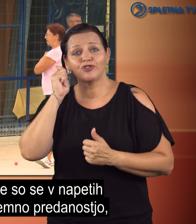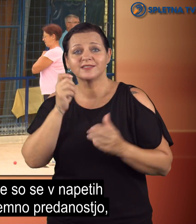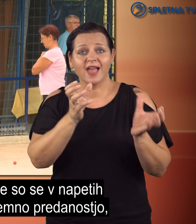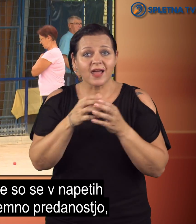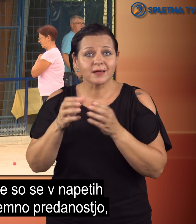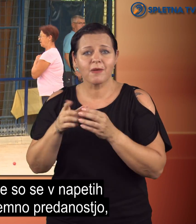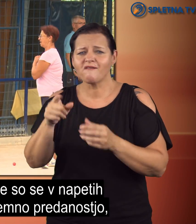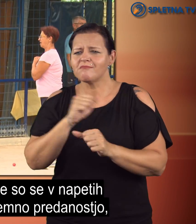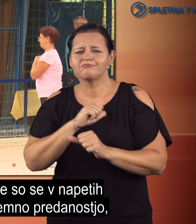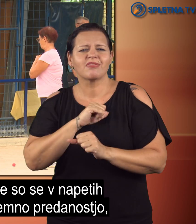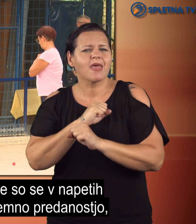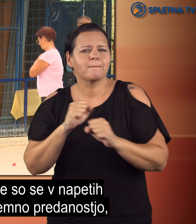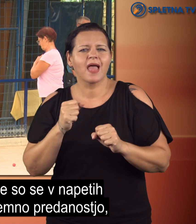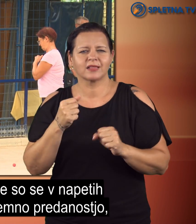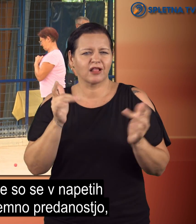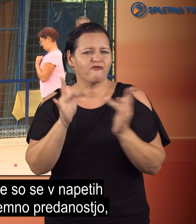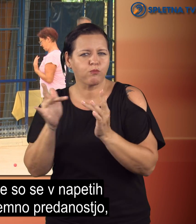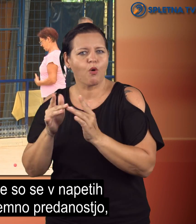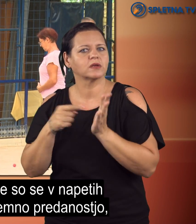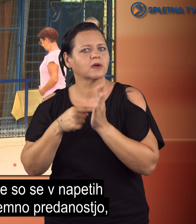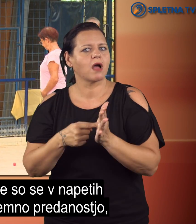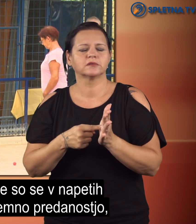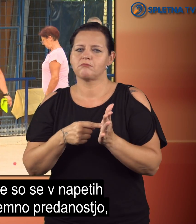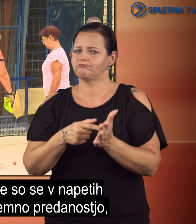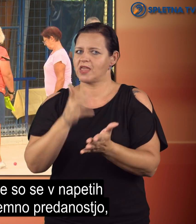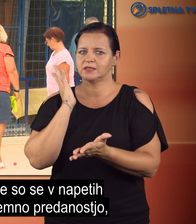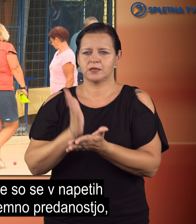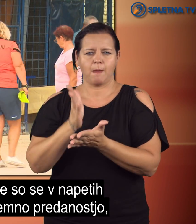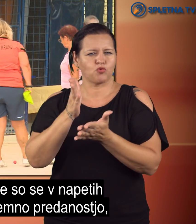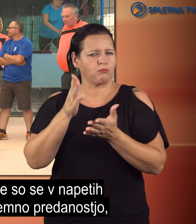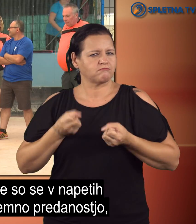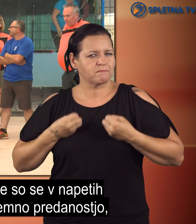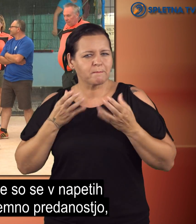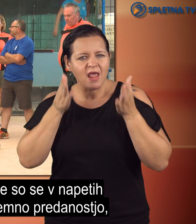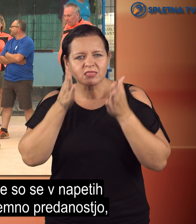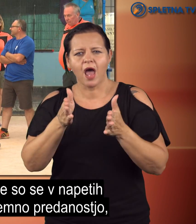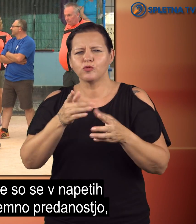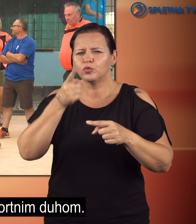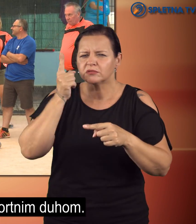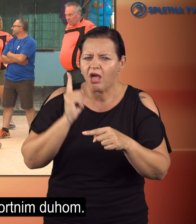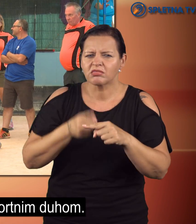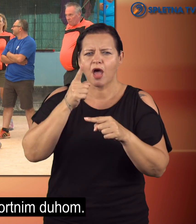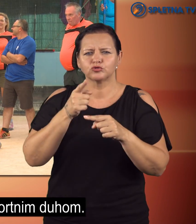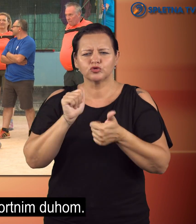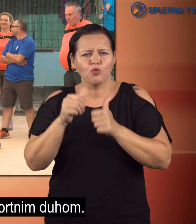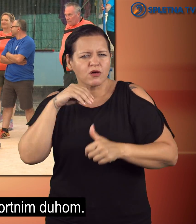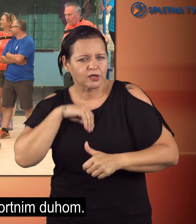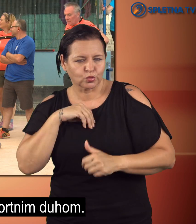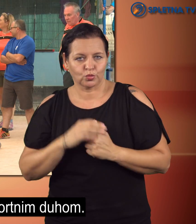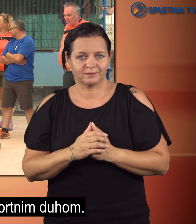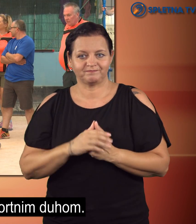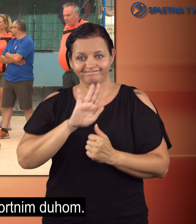Moške in ženske ekipe so se v napetih dvobojih izkazale z izjemno predanostjo, natančnostjo in športnim